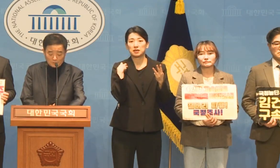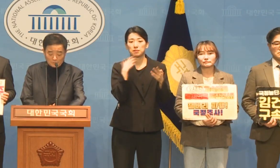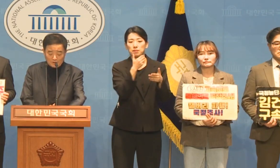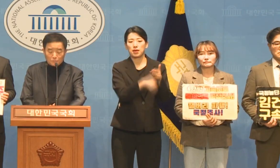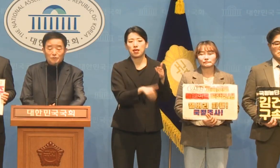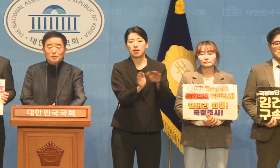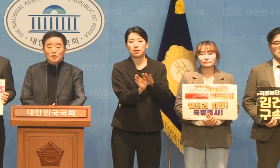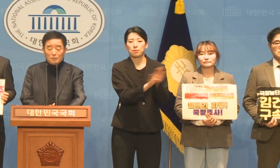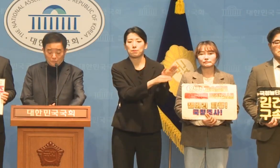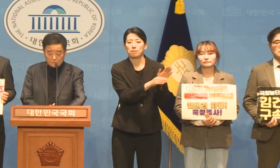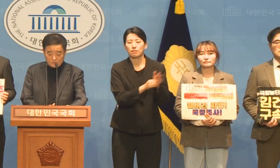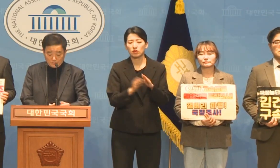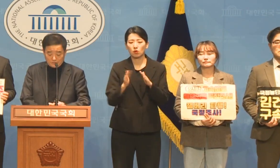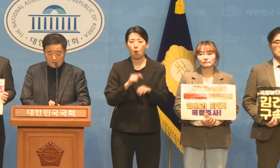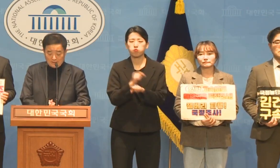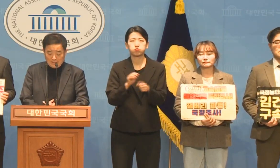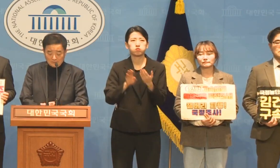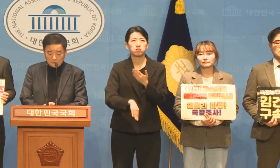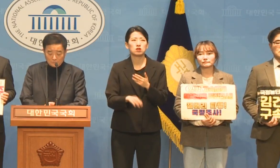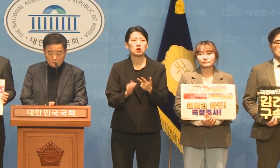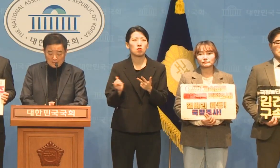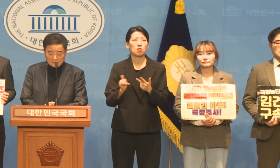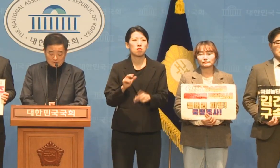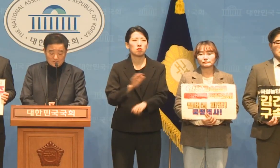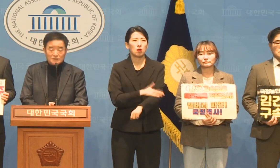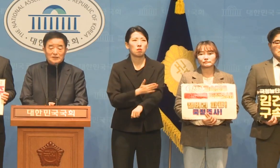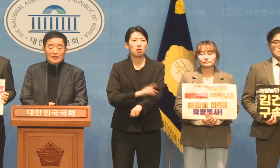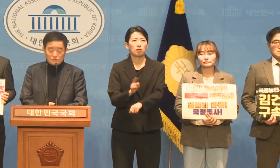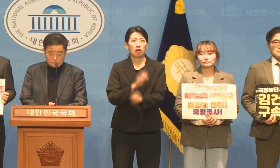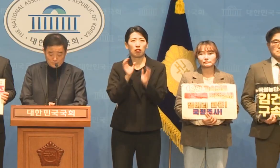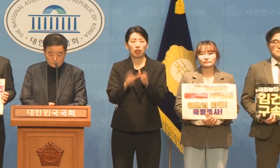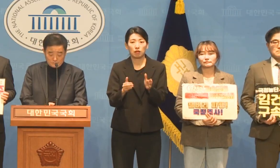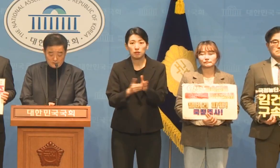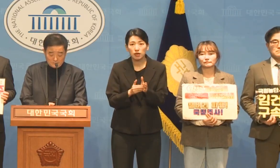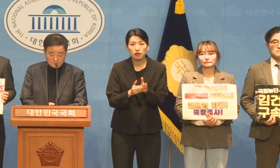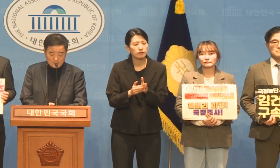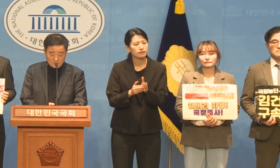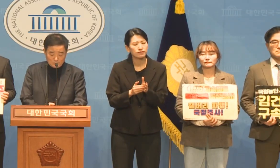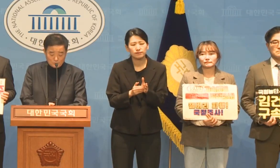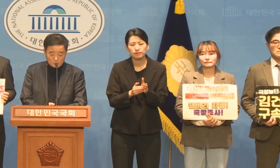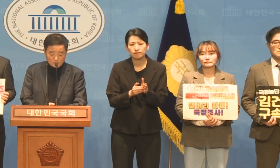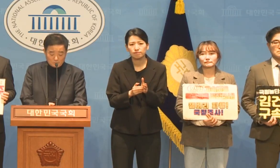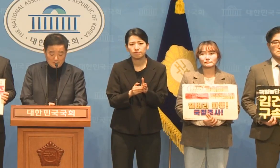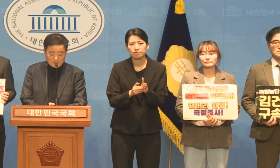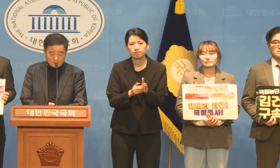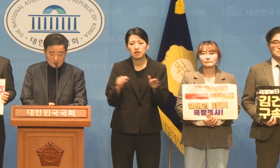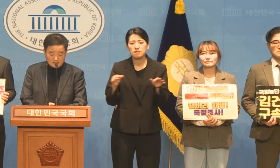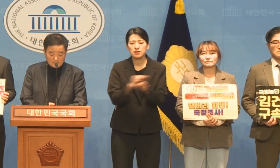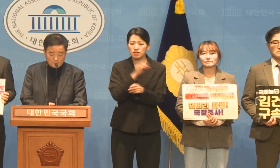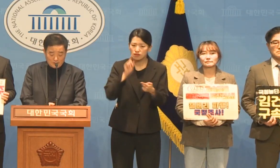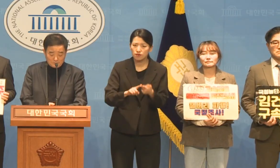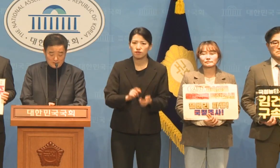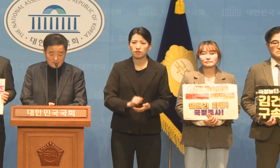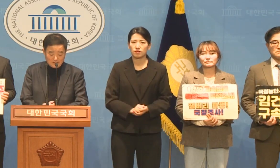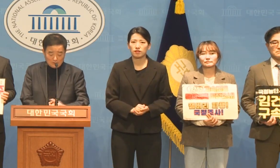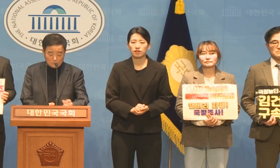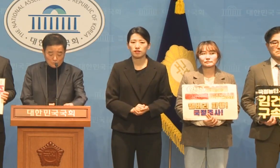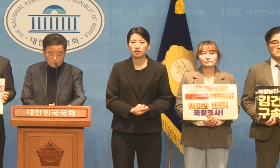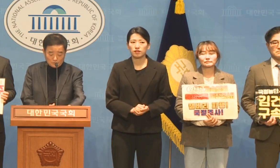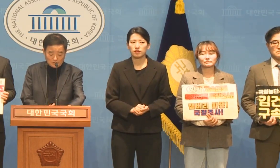종점 변경 의혹의 본질은 한 걸음도 나갔을 수 없습니다. 윤석열 파면은 시작에